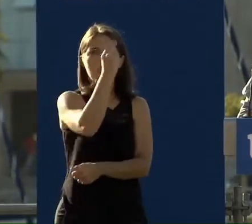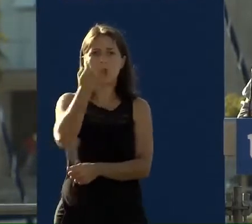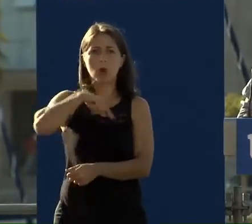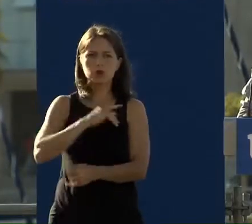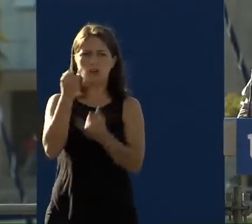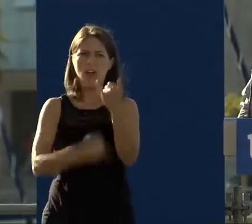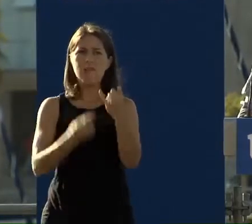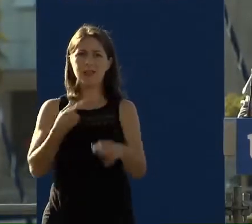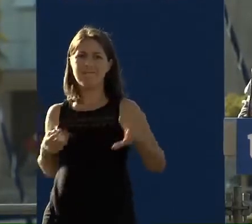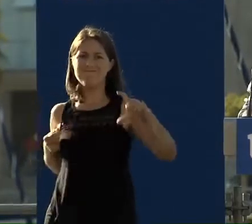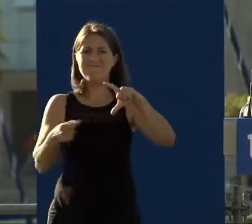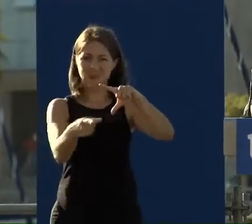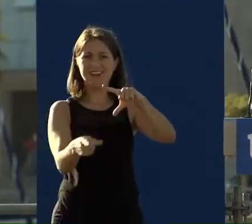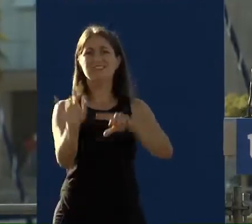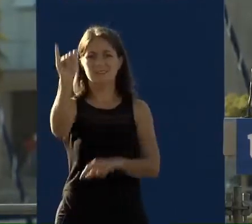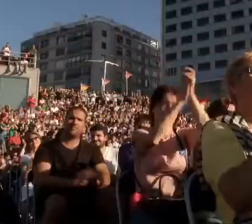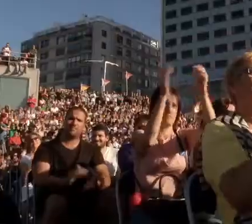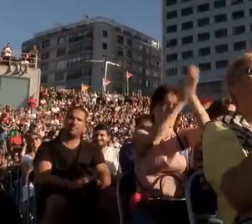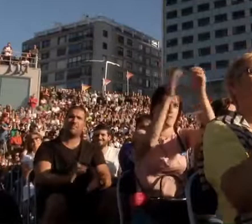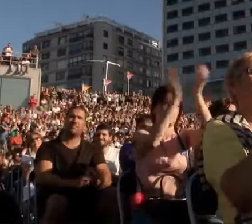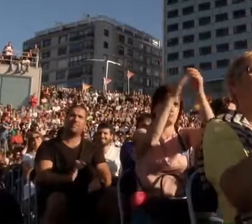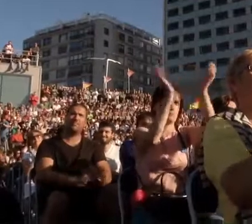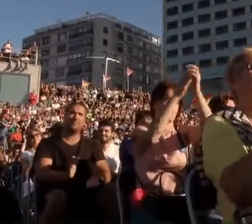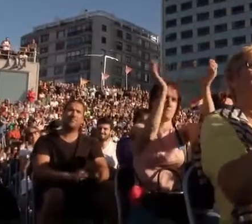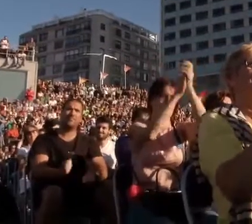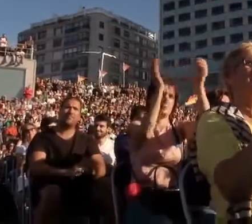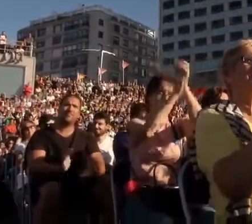vamos a marcar ese penalti, claro que sí.